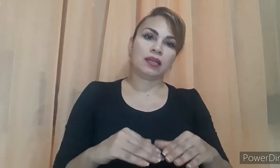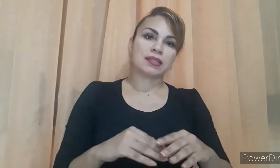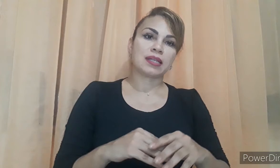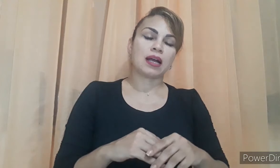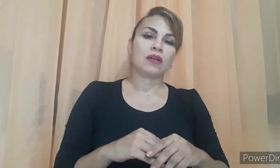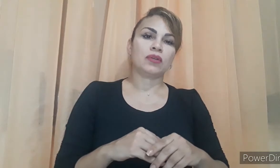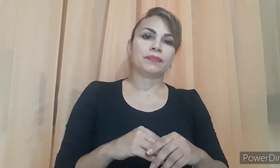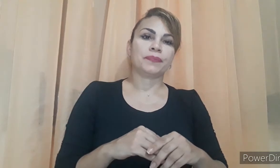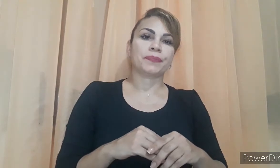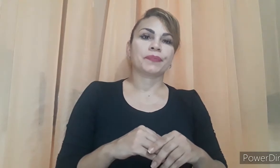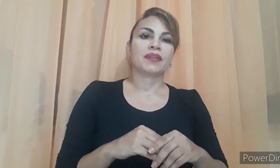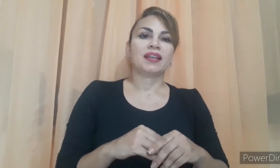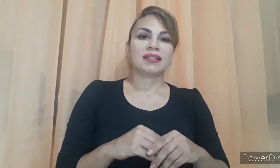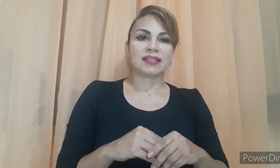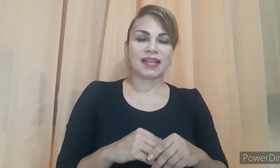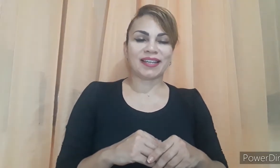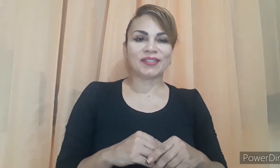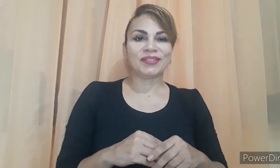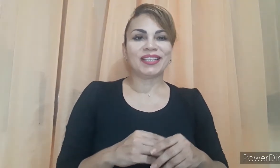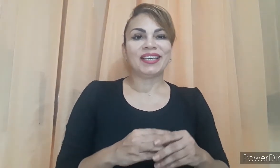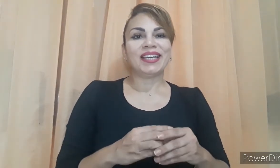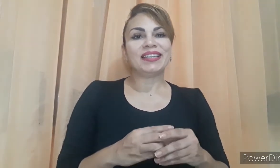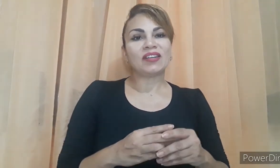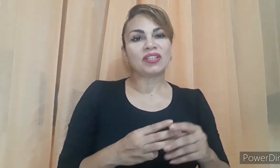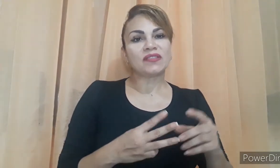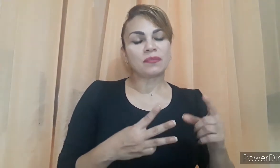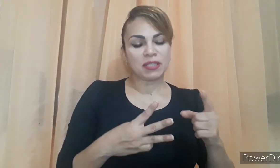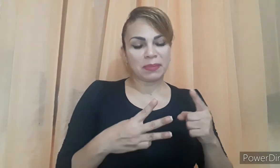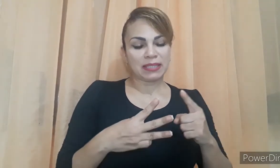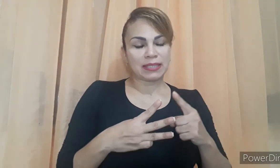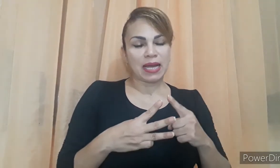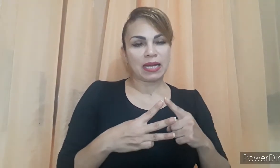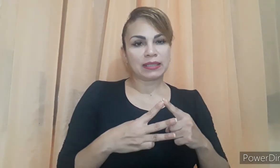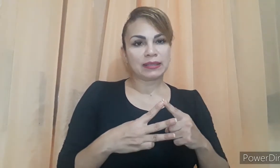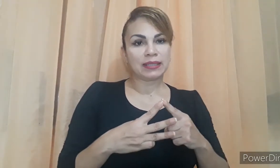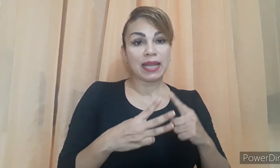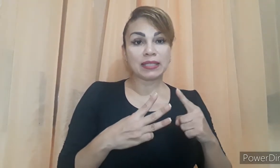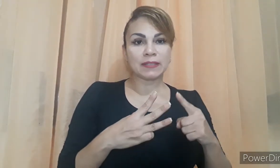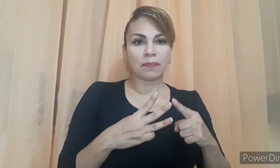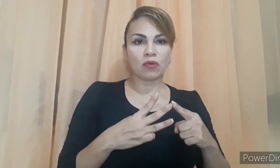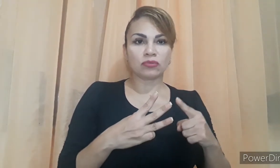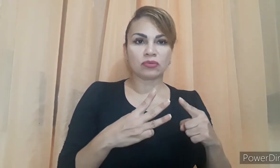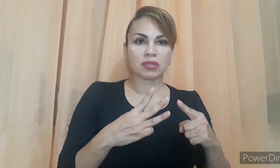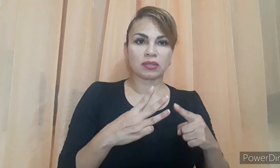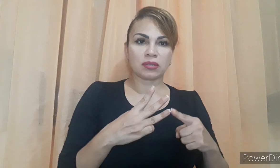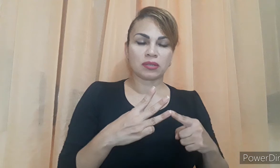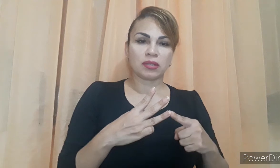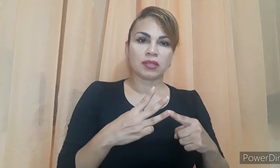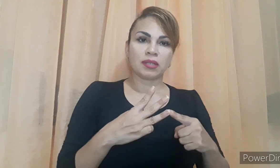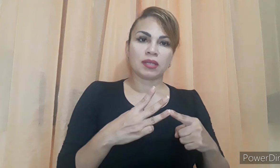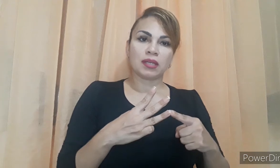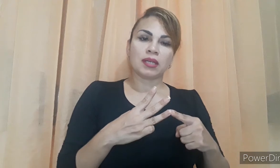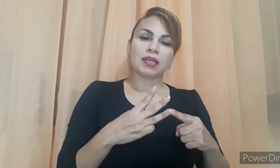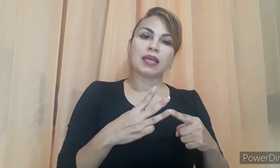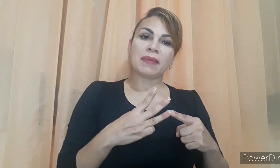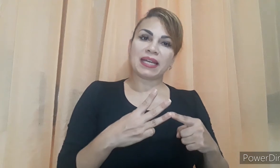nessa aula, certo? Então, nós vamos pensar 3 pontos que